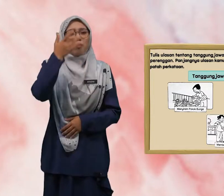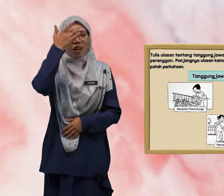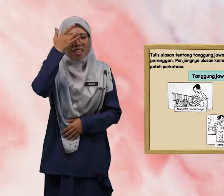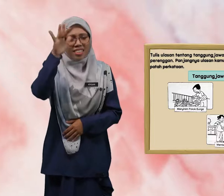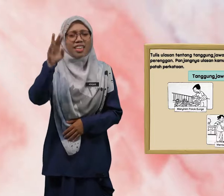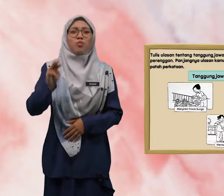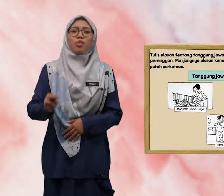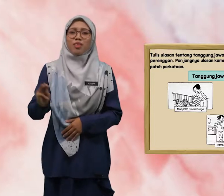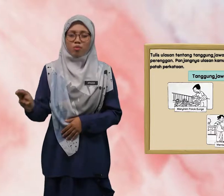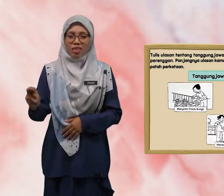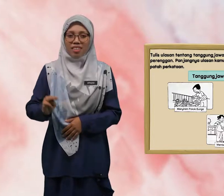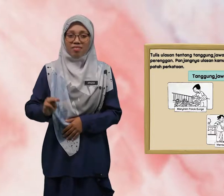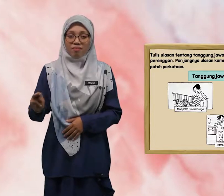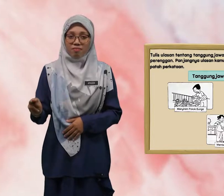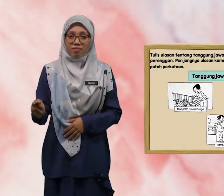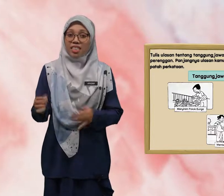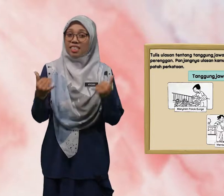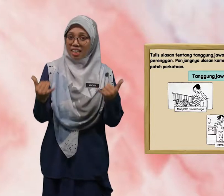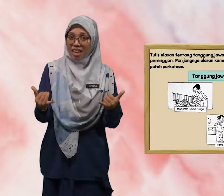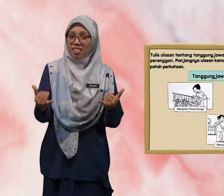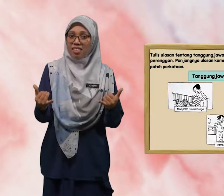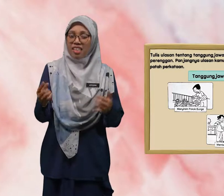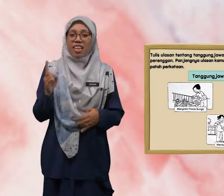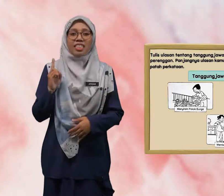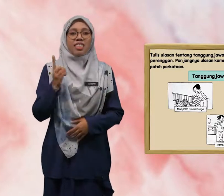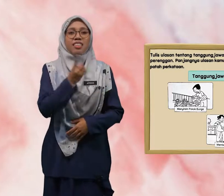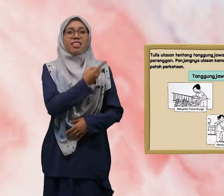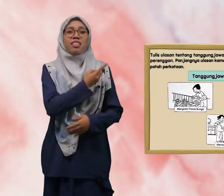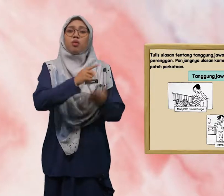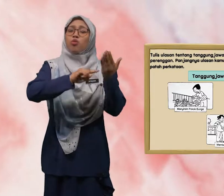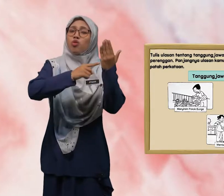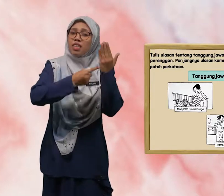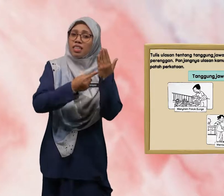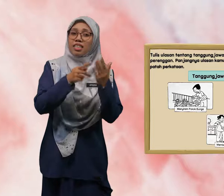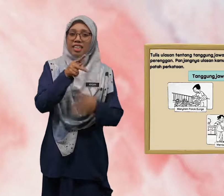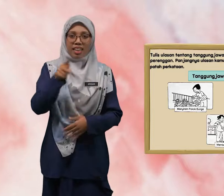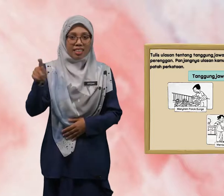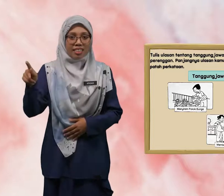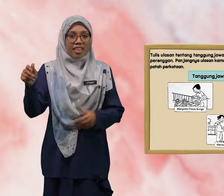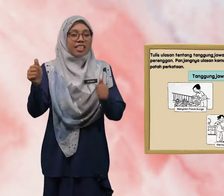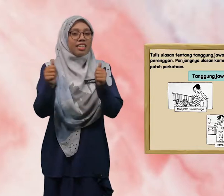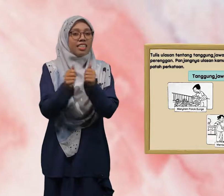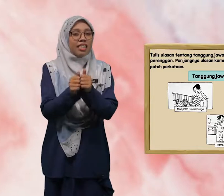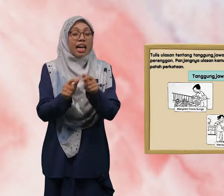pandai murid-murid sekarang kita mulek in dengan